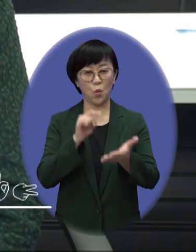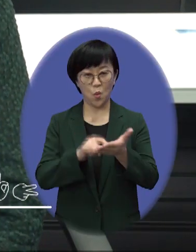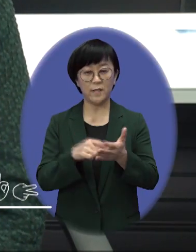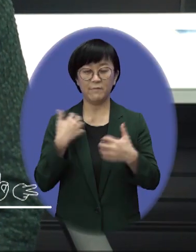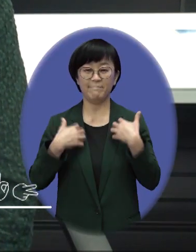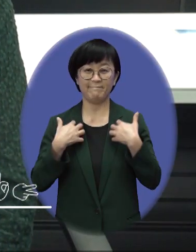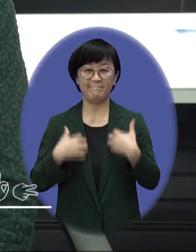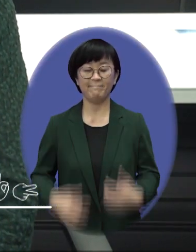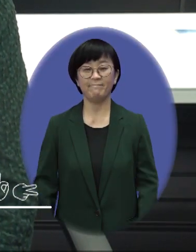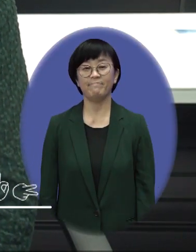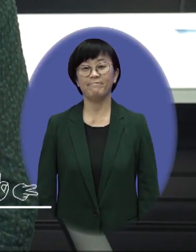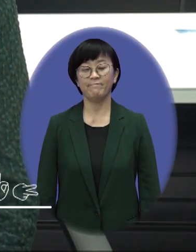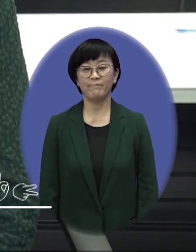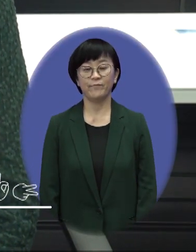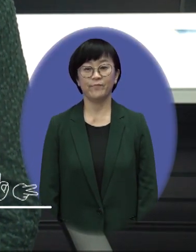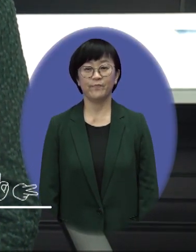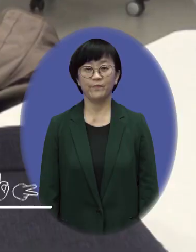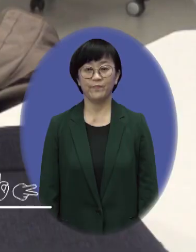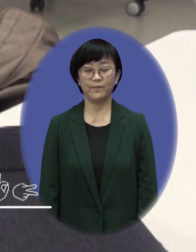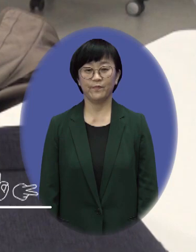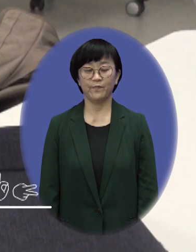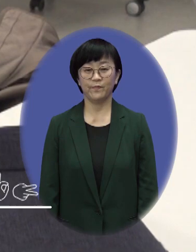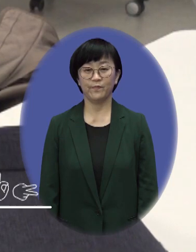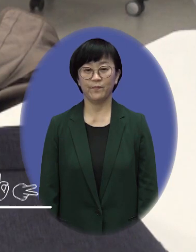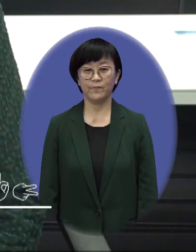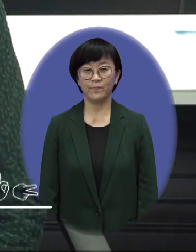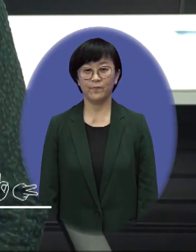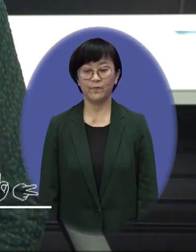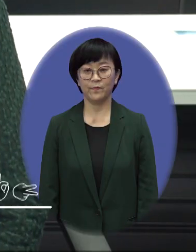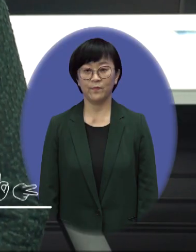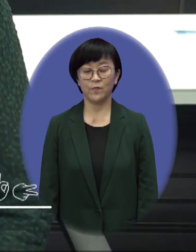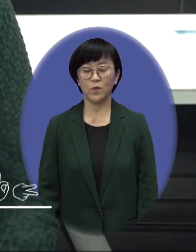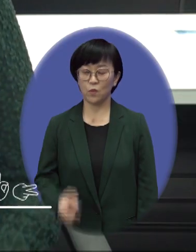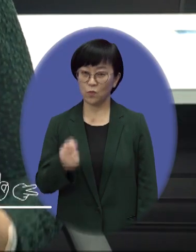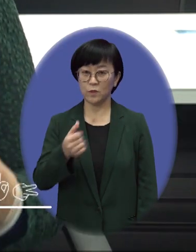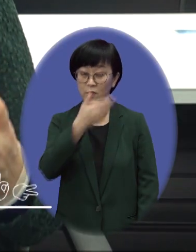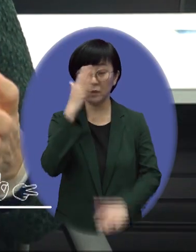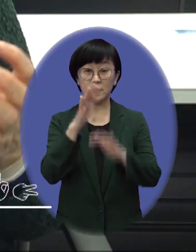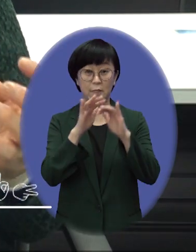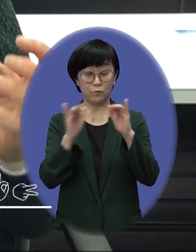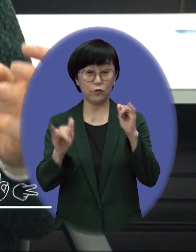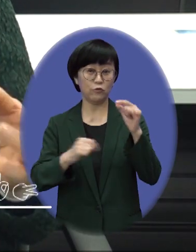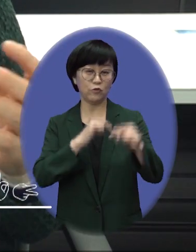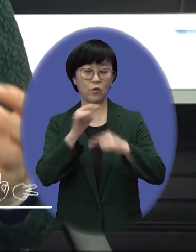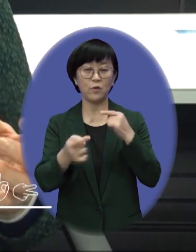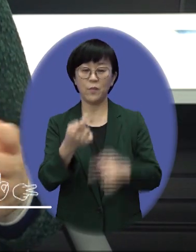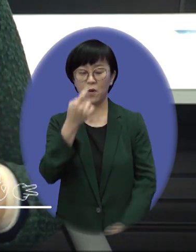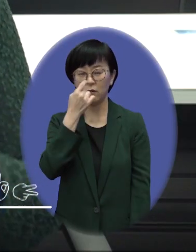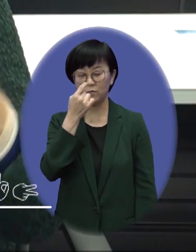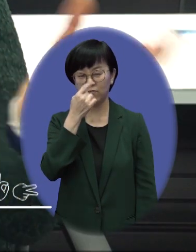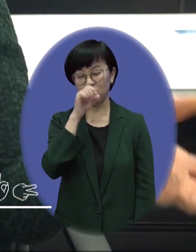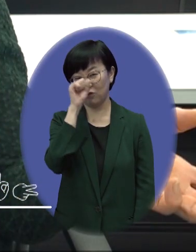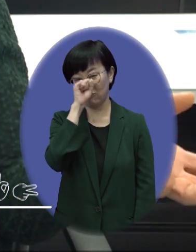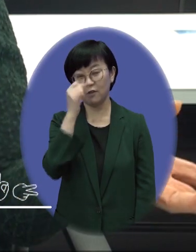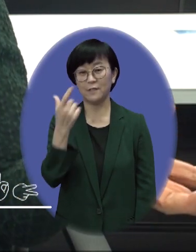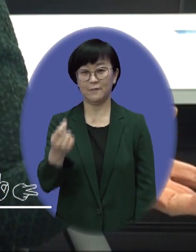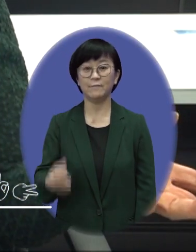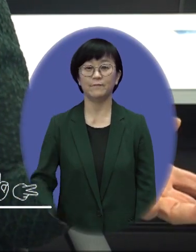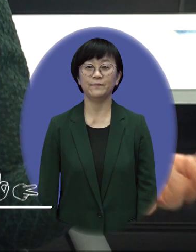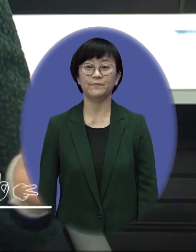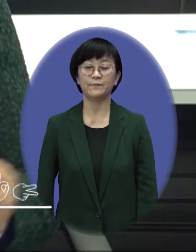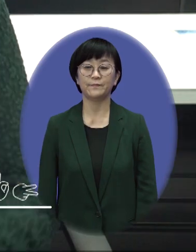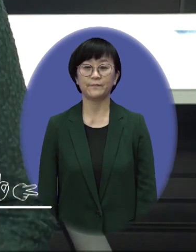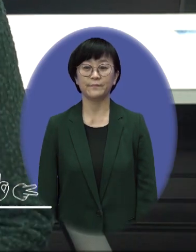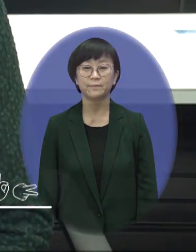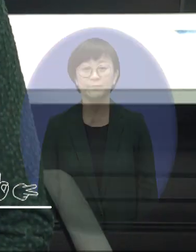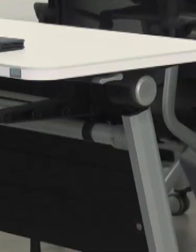제일 쉬웠고 재밌었어요. 지금 보니까 조금 젊은 사람들이 배워서 많이 그걸 했으면